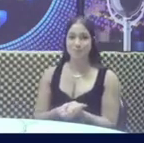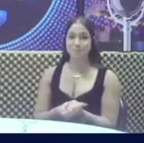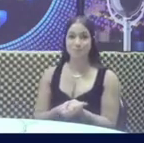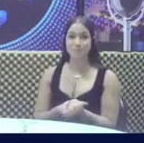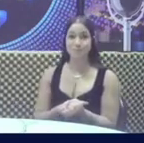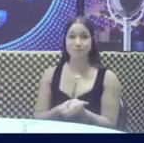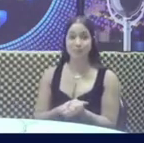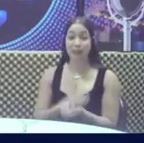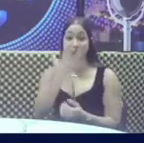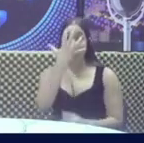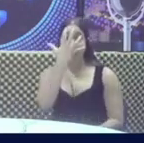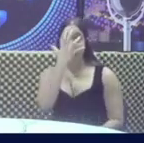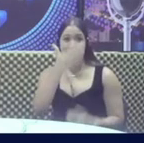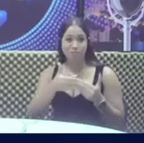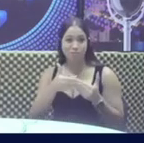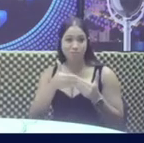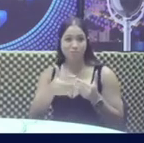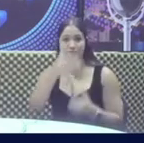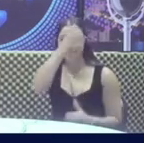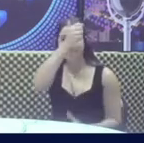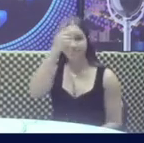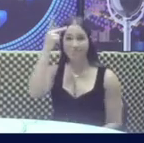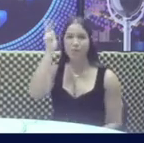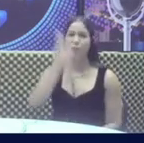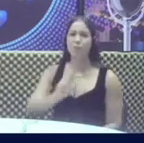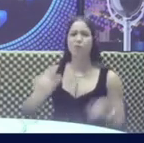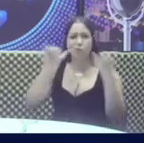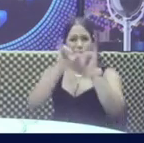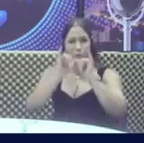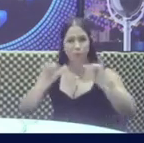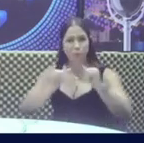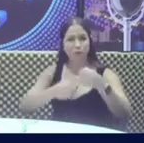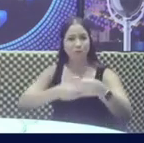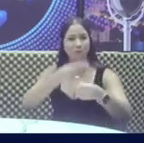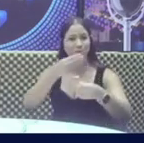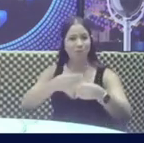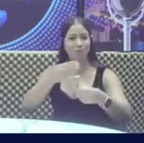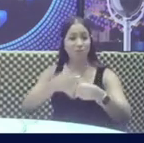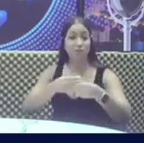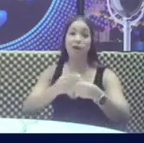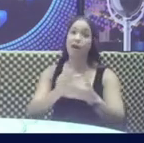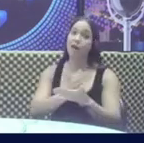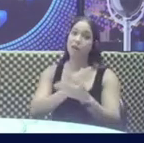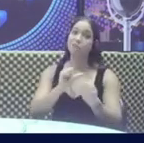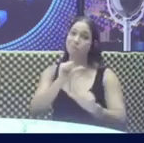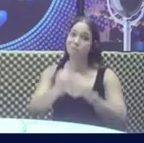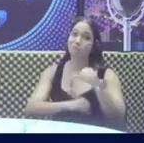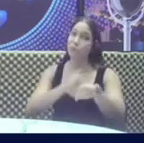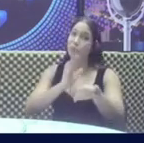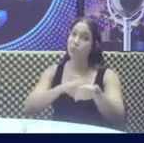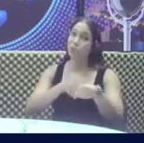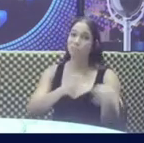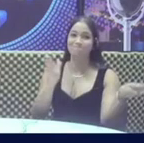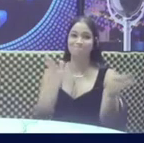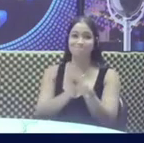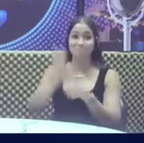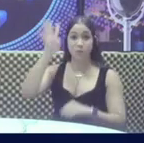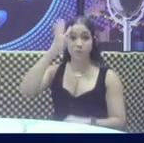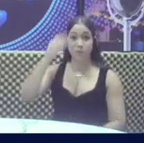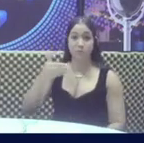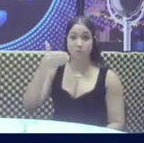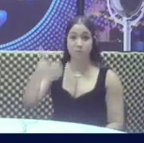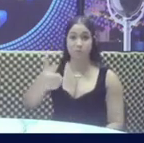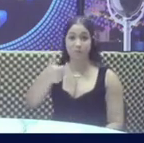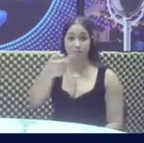Com a chegada do Carnaval, a Prefeitura de Uberlândia informa que os serviços municipais poderão sofrer alterações até a próxima quarta-feira,